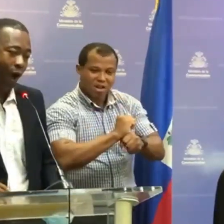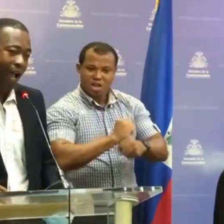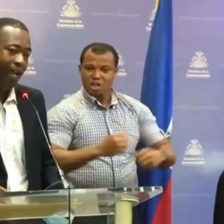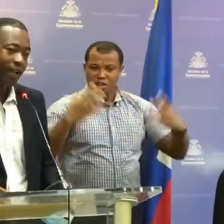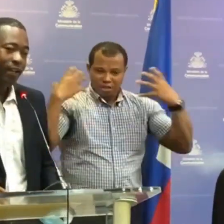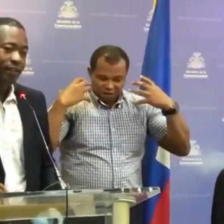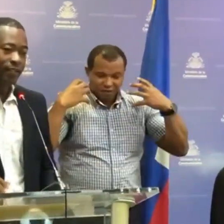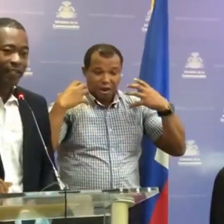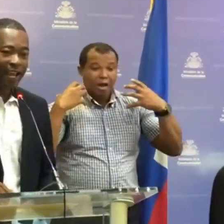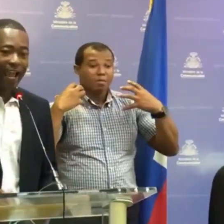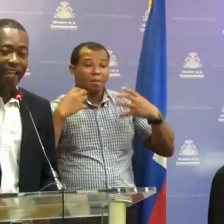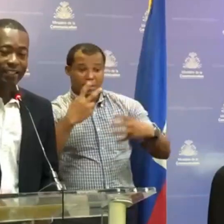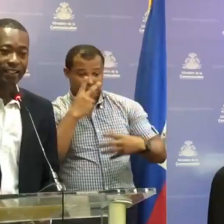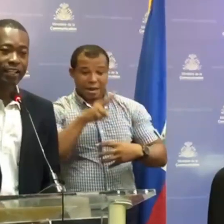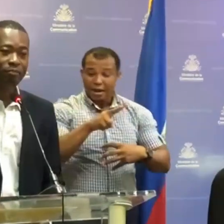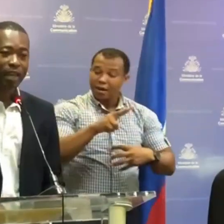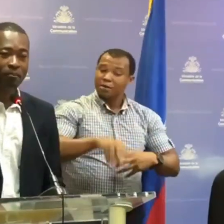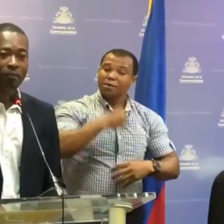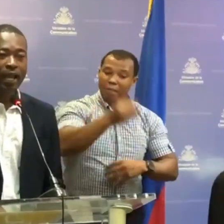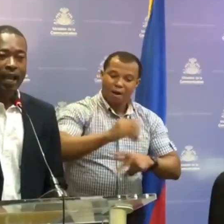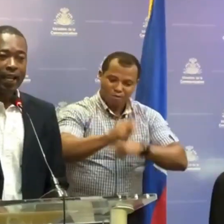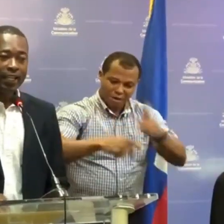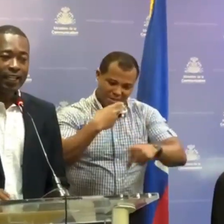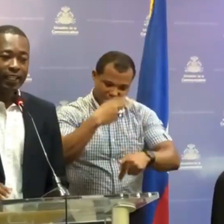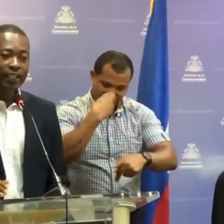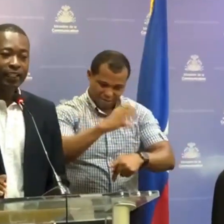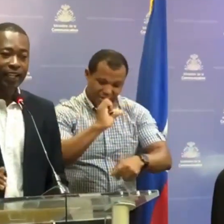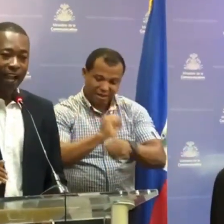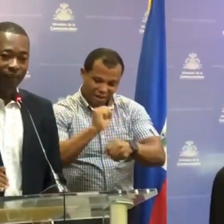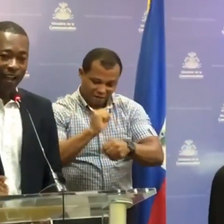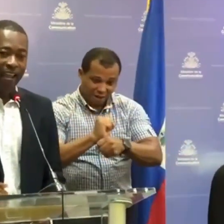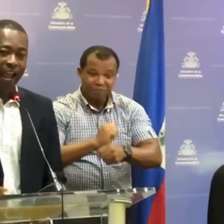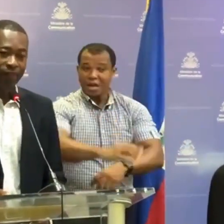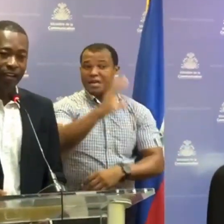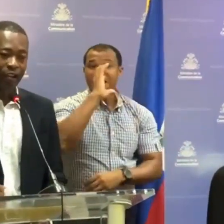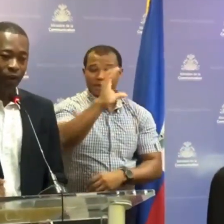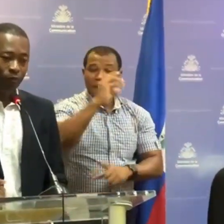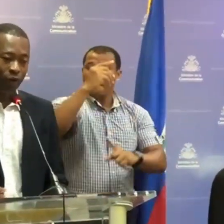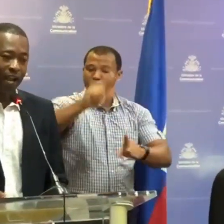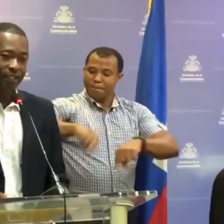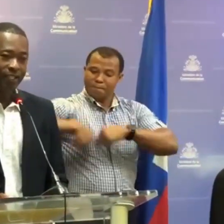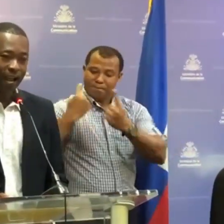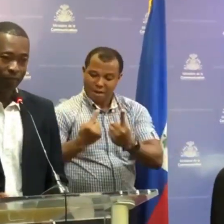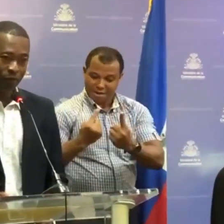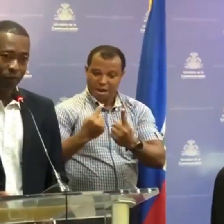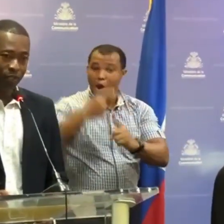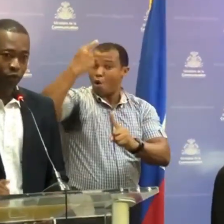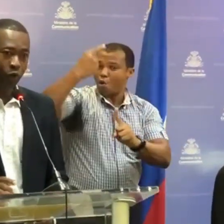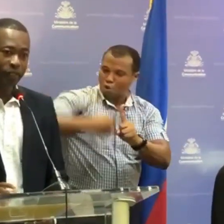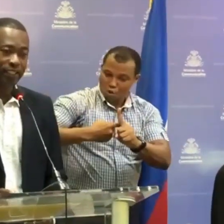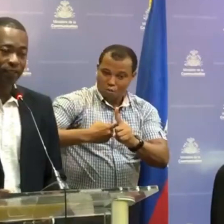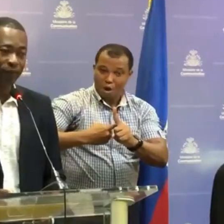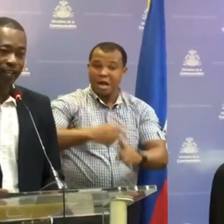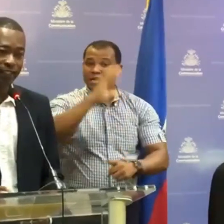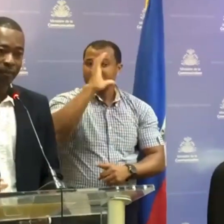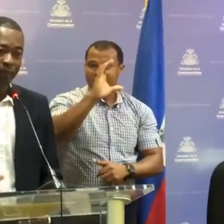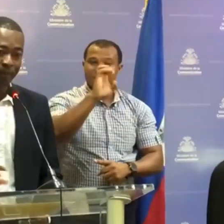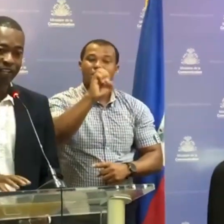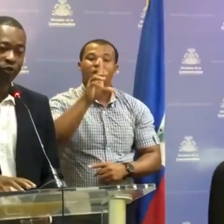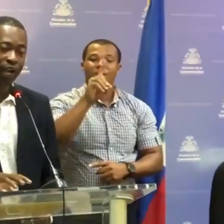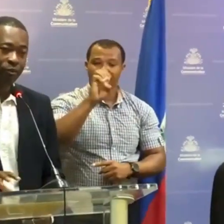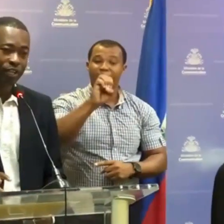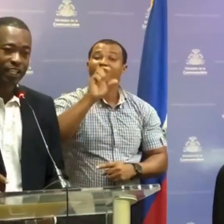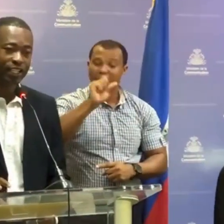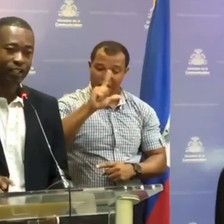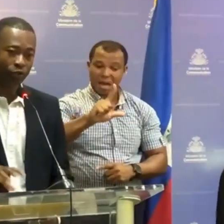un mois, CEDEL Haïti lui-même lit travaille avec monde handicapé, parce que objectif là c'est